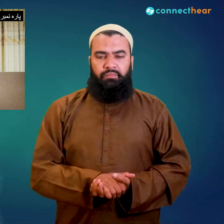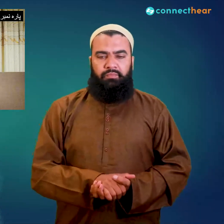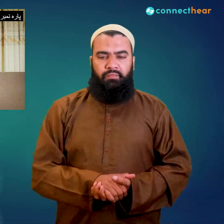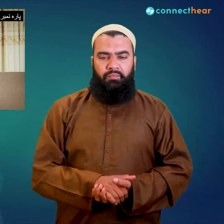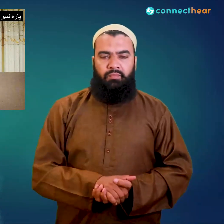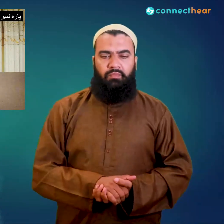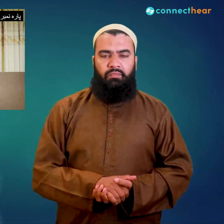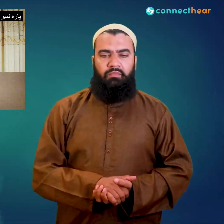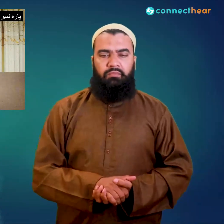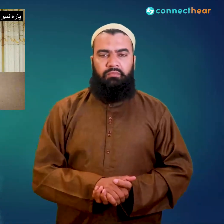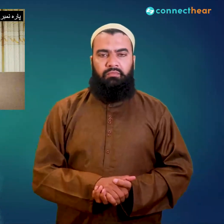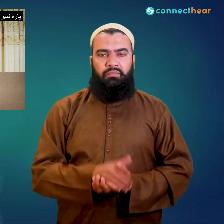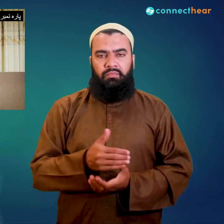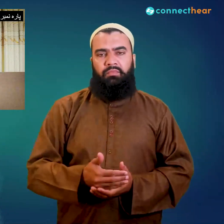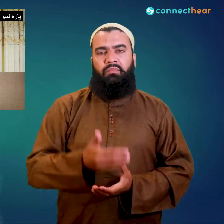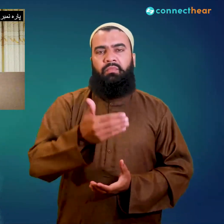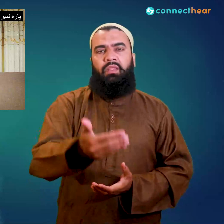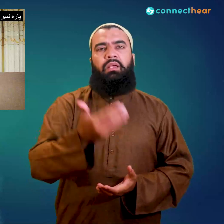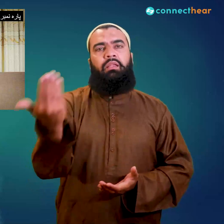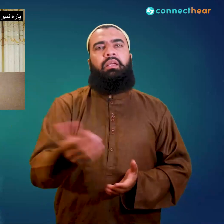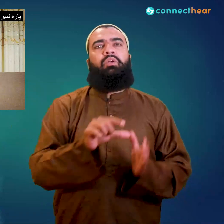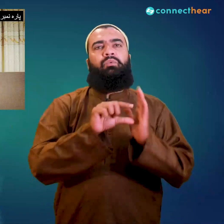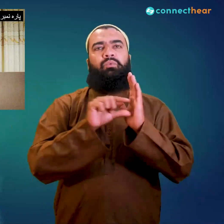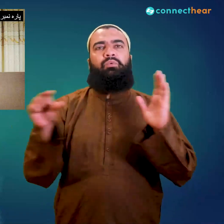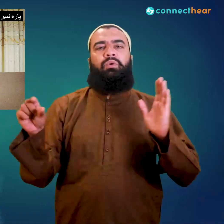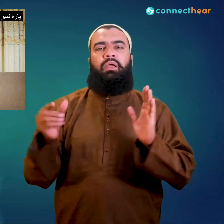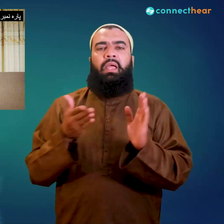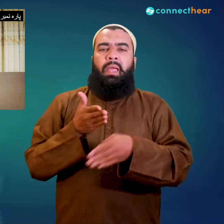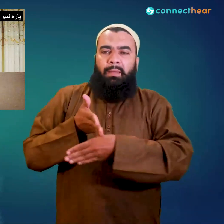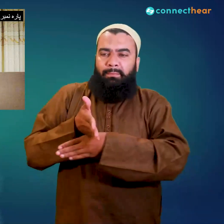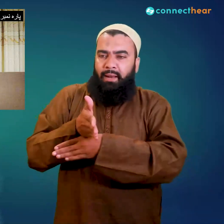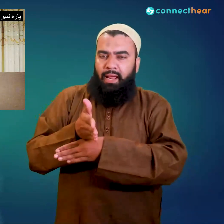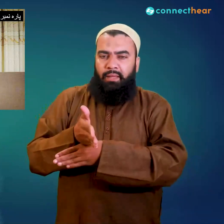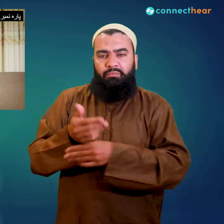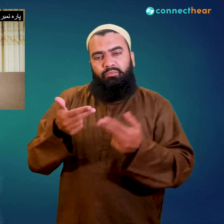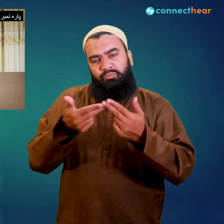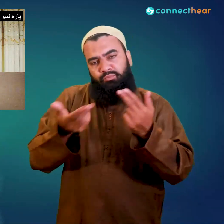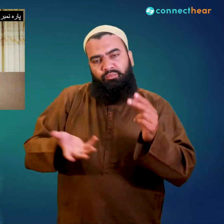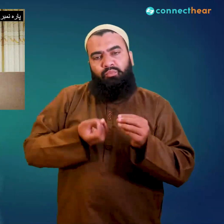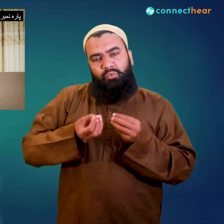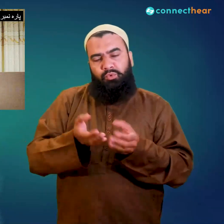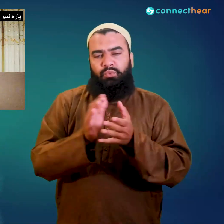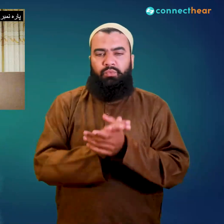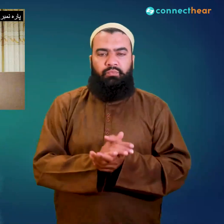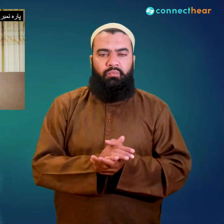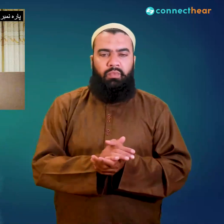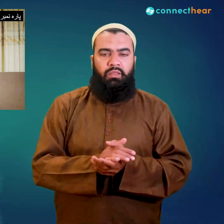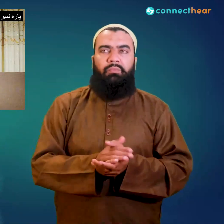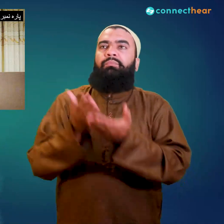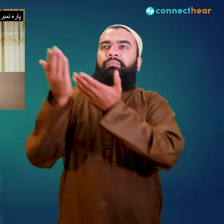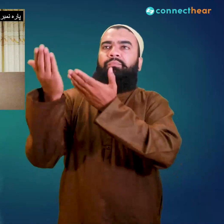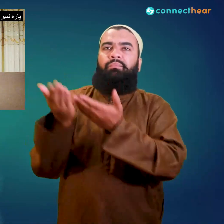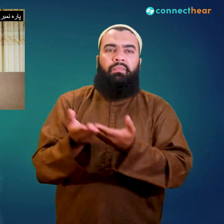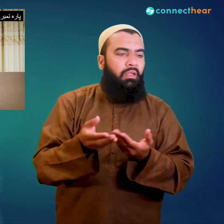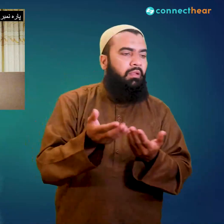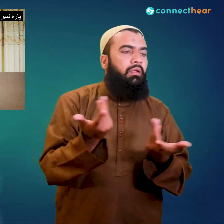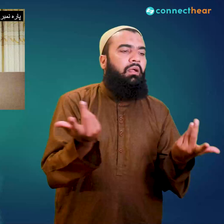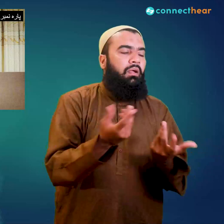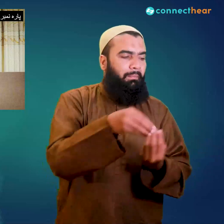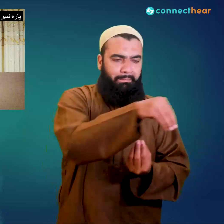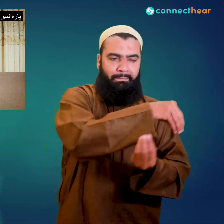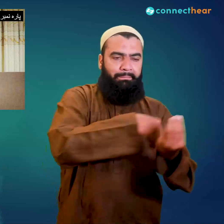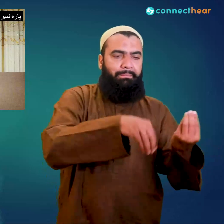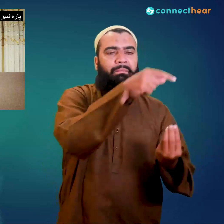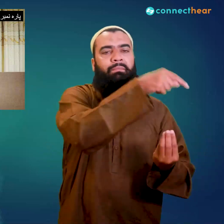اس کے بعد سورہ ابراہیم شروع ہوتی ہے، جو سورہ مکی سورہ ہے، رکوع نمبر 13، آیت